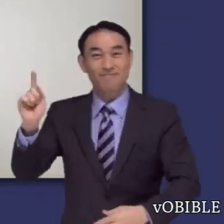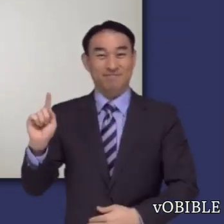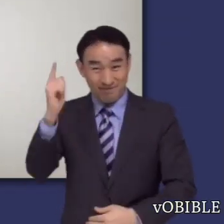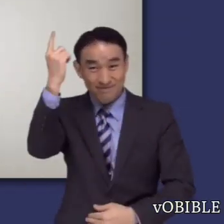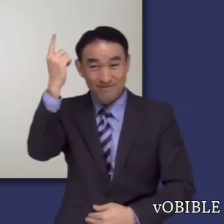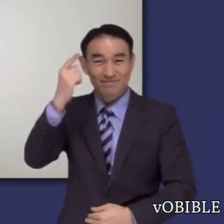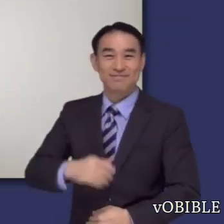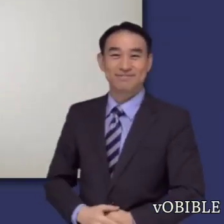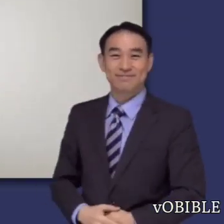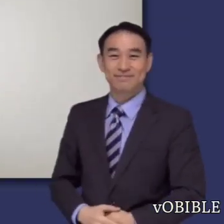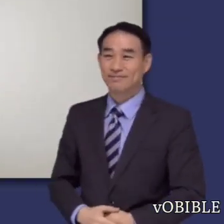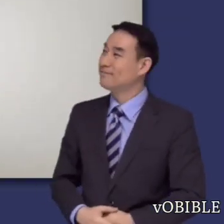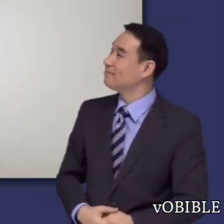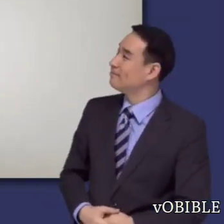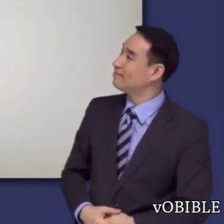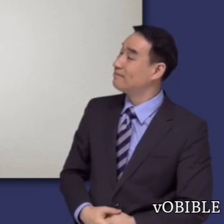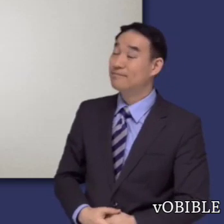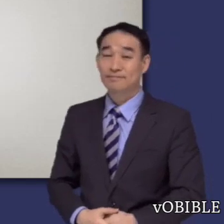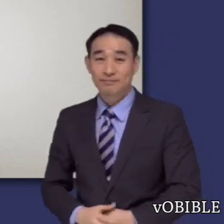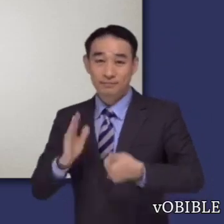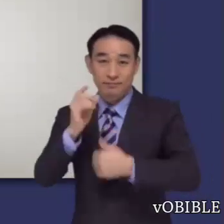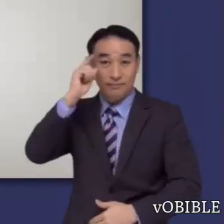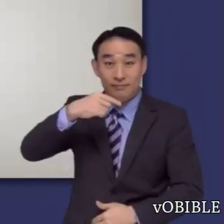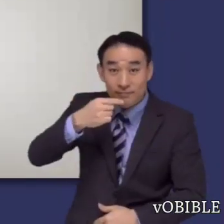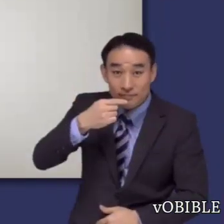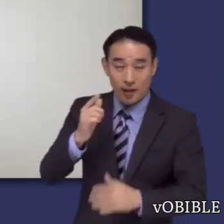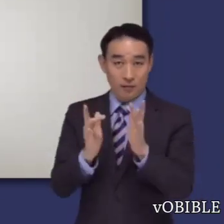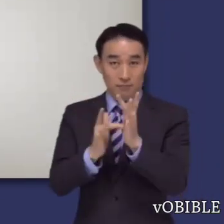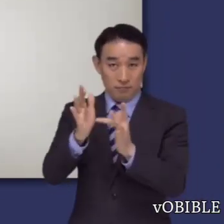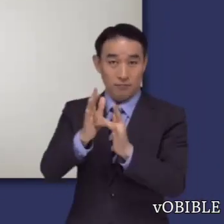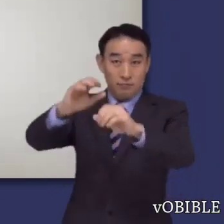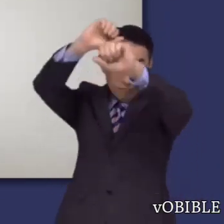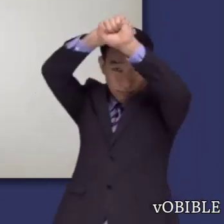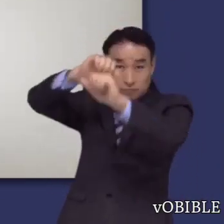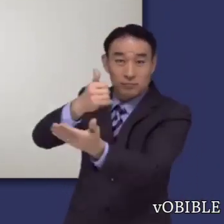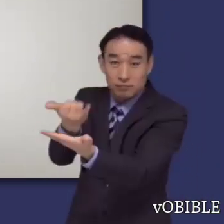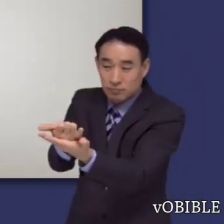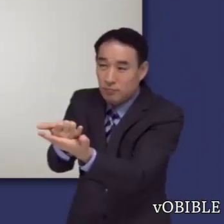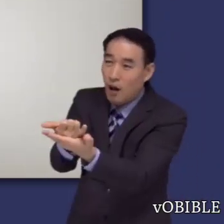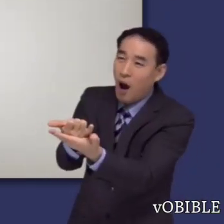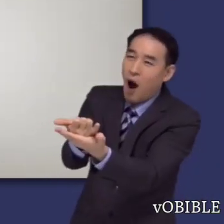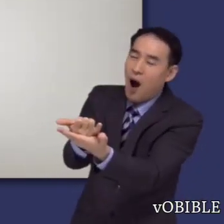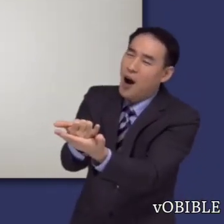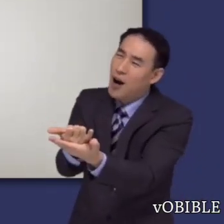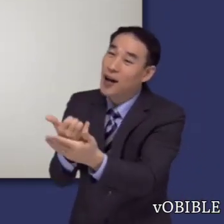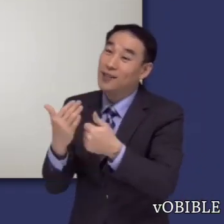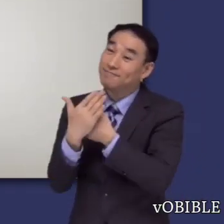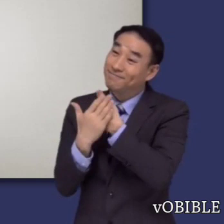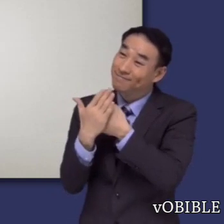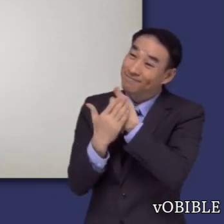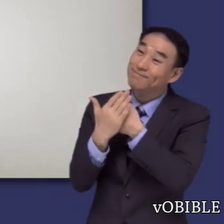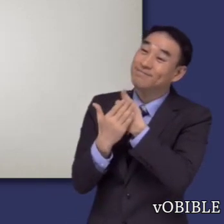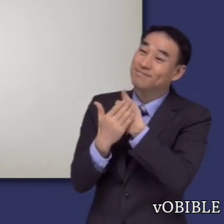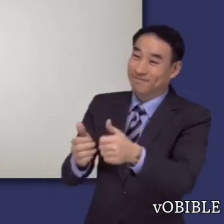命。第五章，保罗说，基督的爱催逼我们，我们真心感谢耶稣